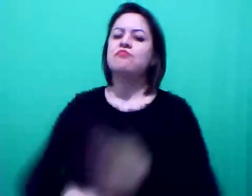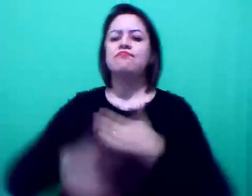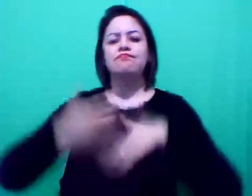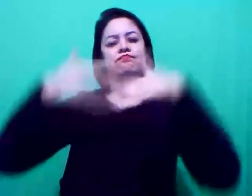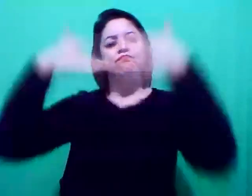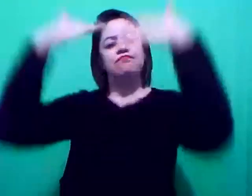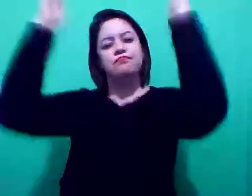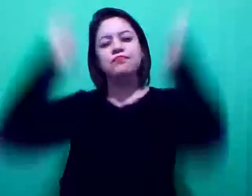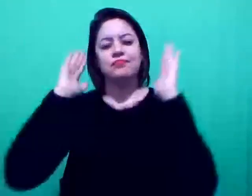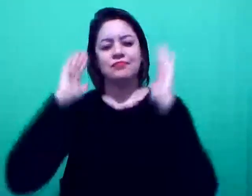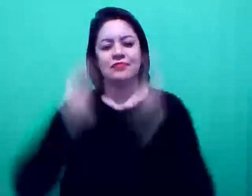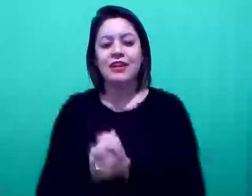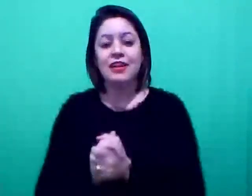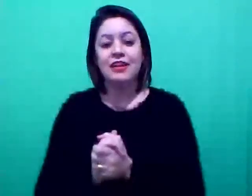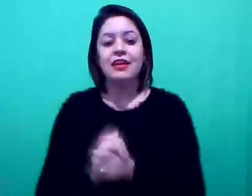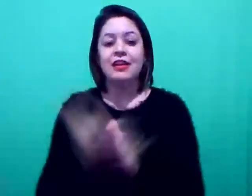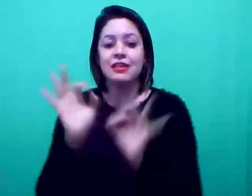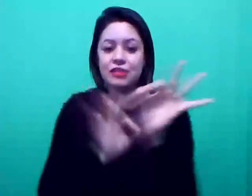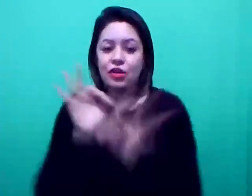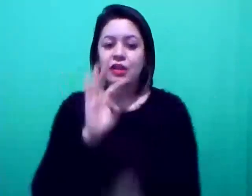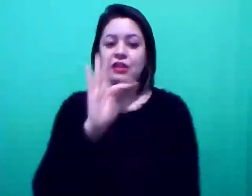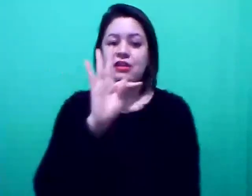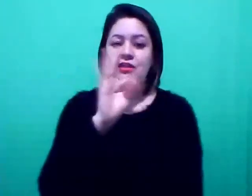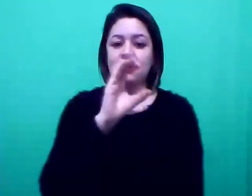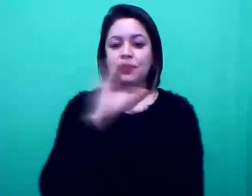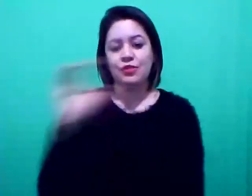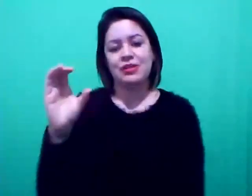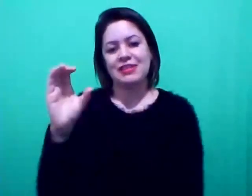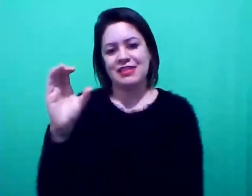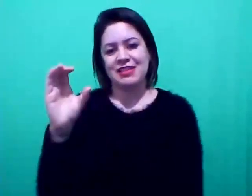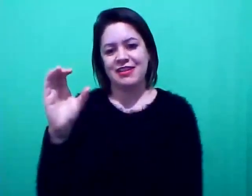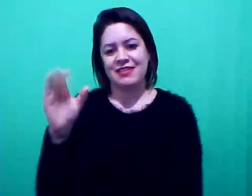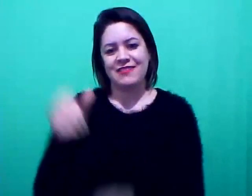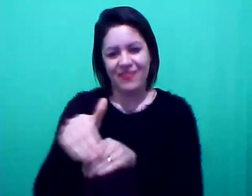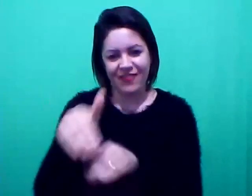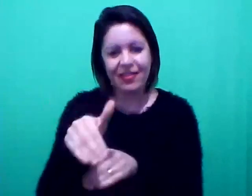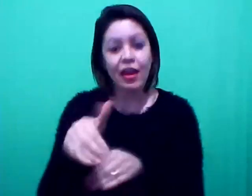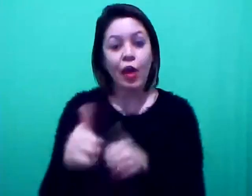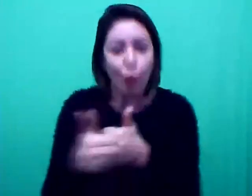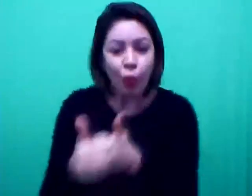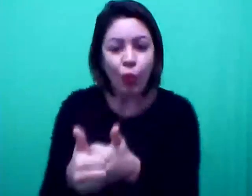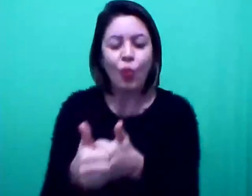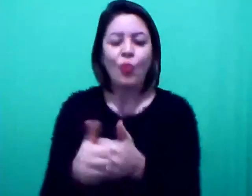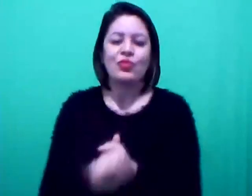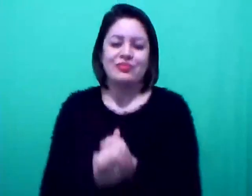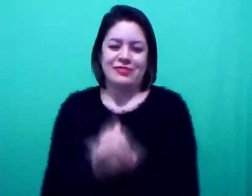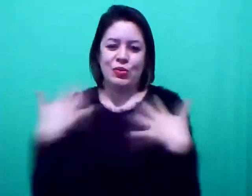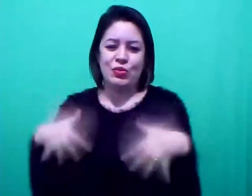vocês não parem, que queiram sempre evoluir, né, na língua. Nessa organização do TCC, né? Vou estar